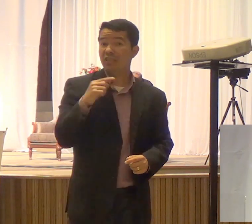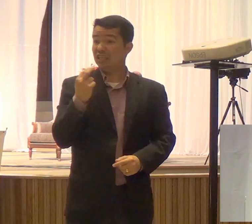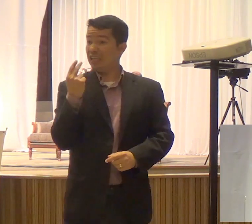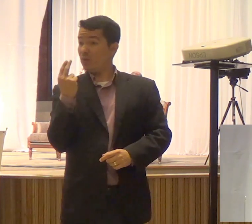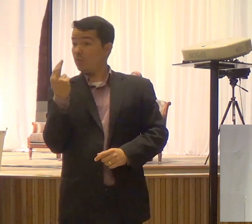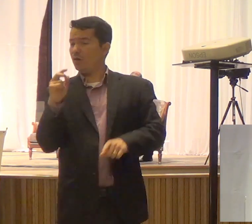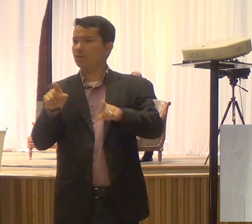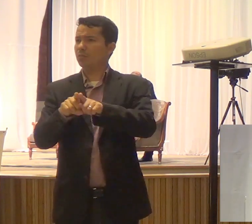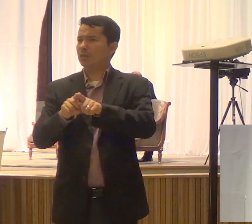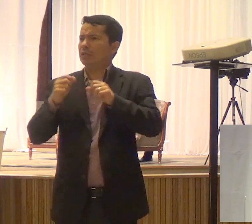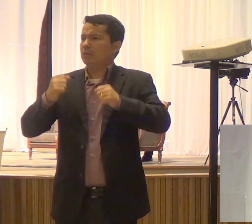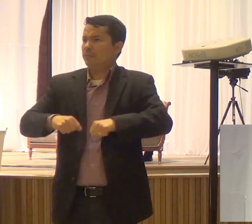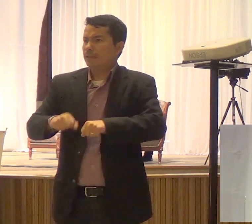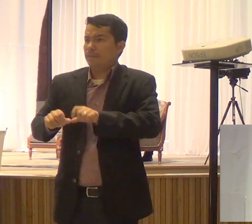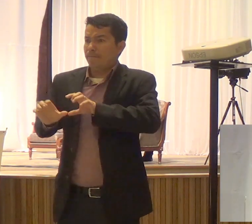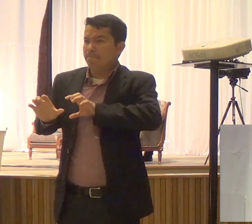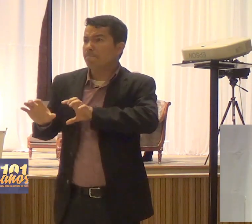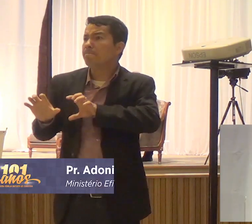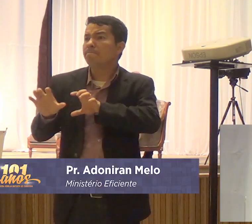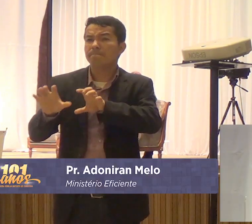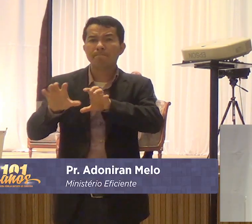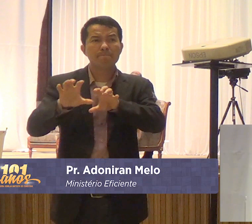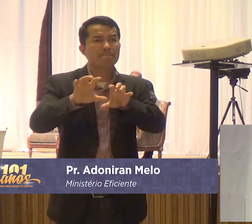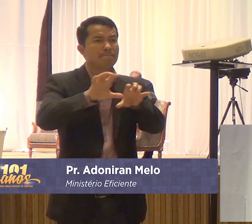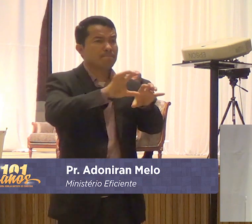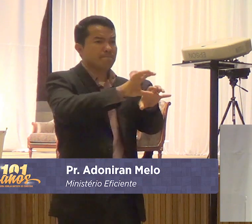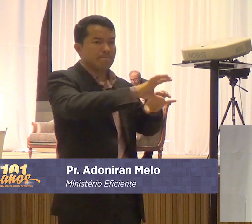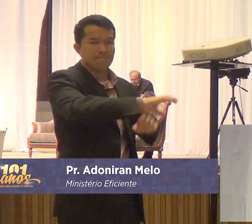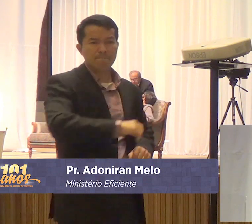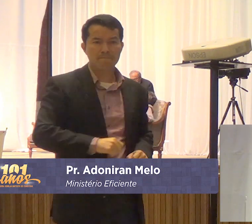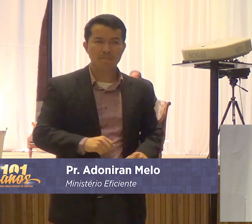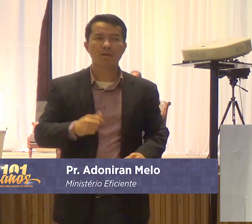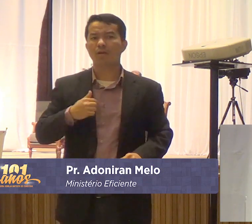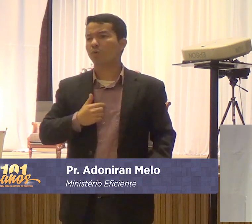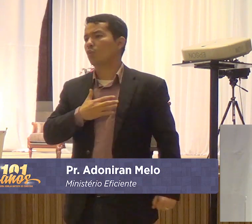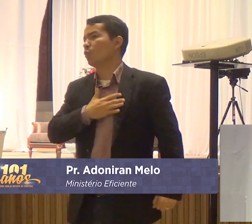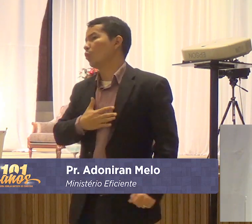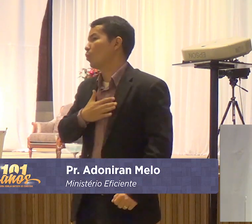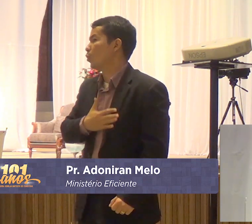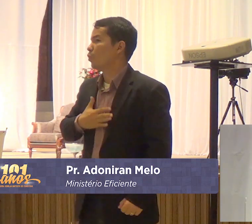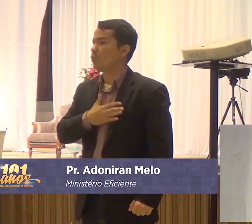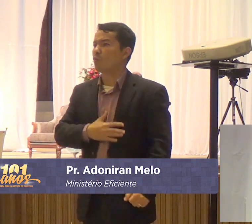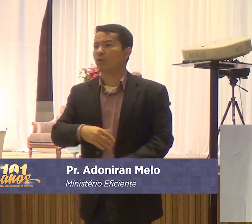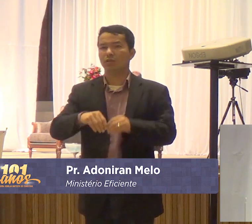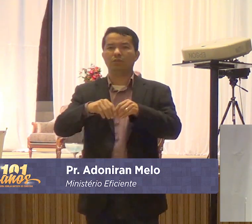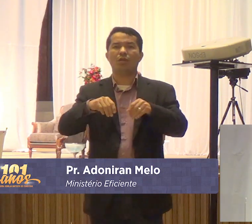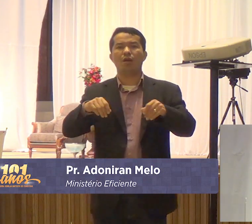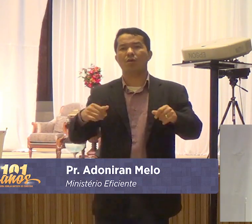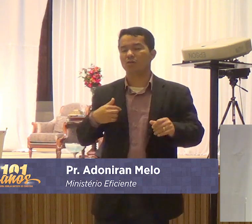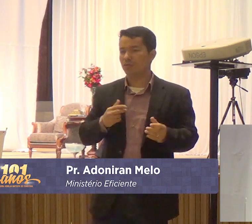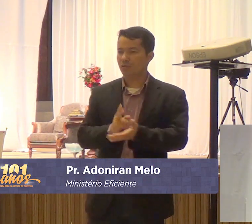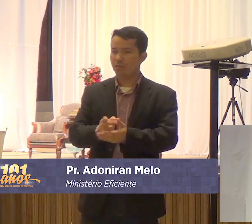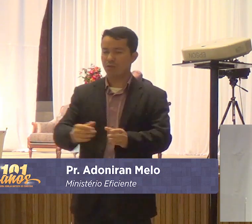graça. Comida sem sal, eu sou chegado num sal, a Elise chama a minha atenção lá em casa direto, 100% com o saleirinho do